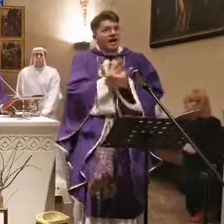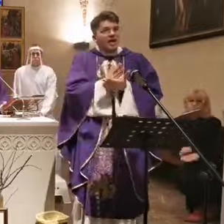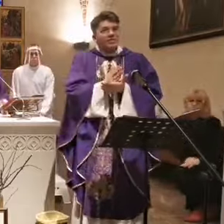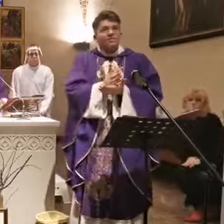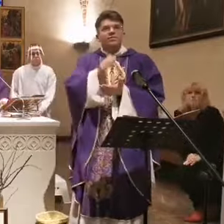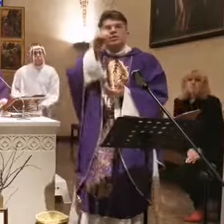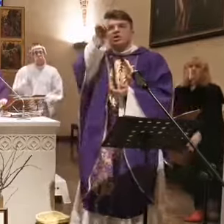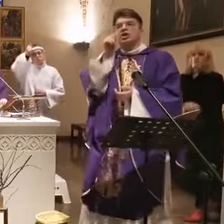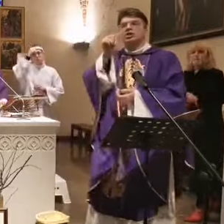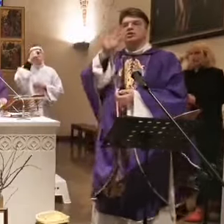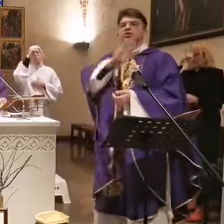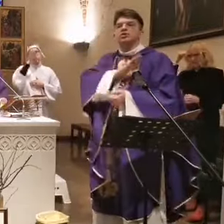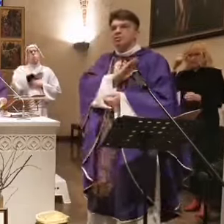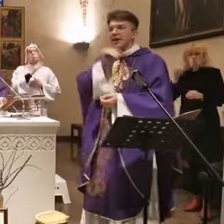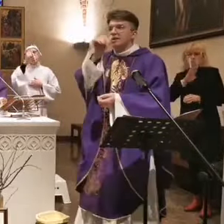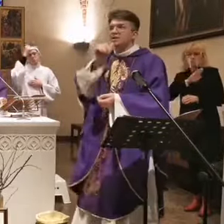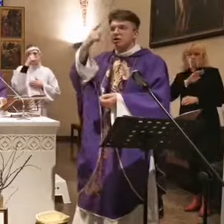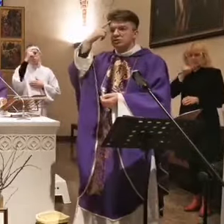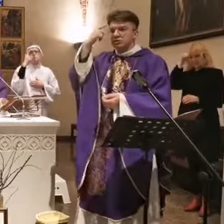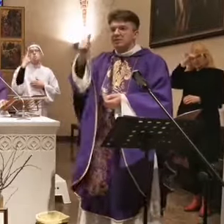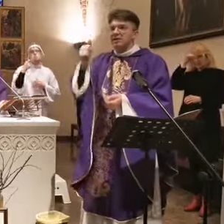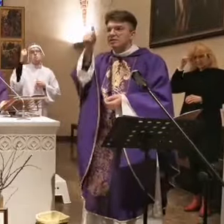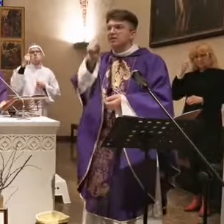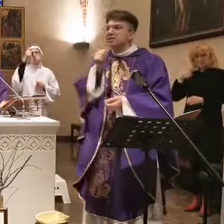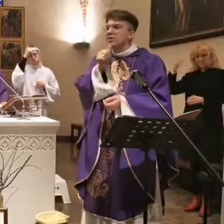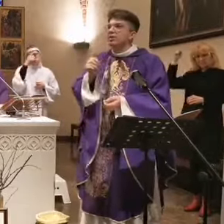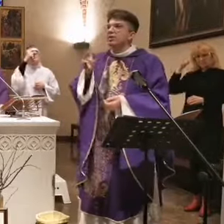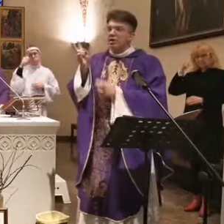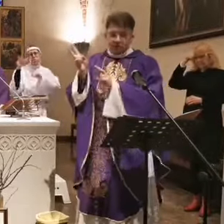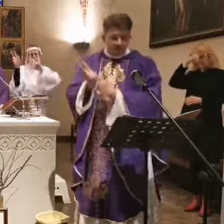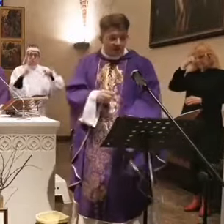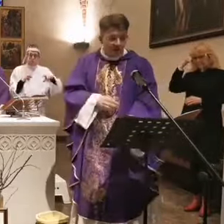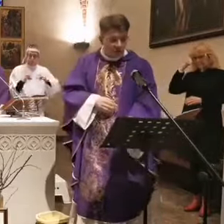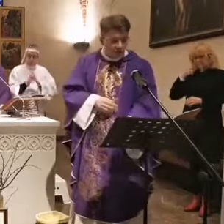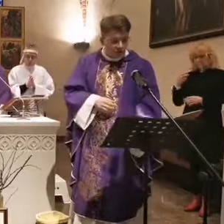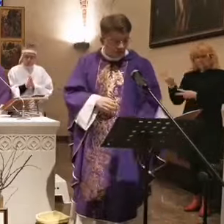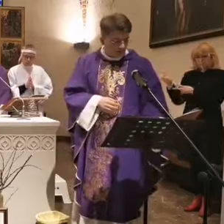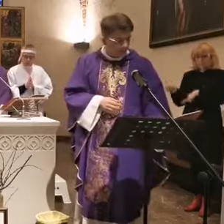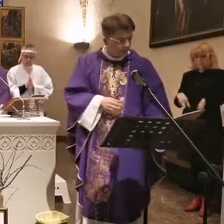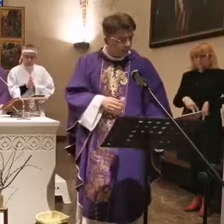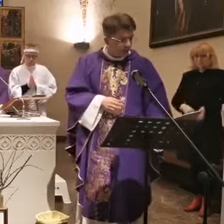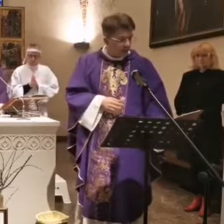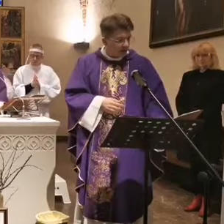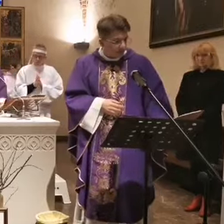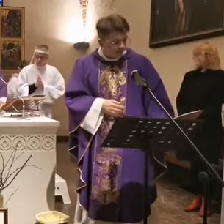Tajemnica wiary. Chrystus umarł, Chrystus zmartwychwstał, Chrystus powrócił.